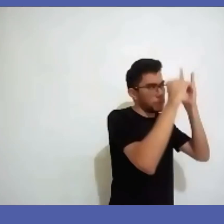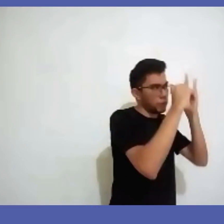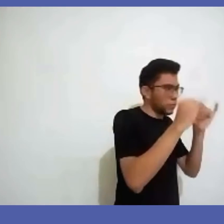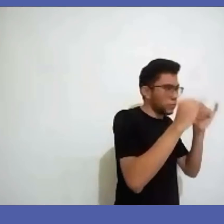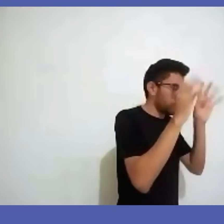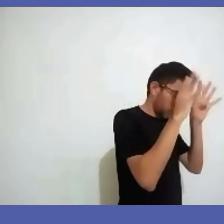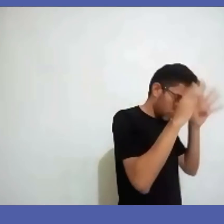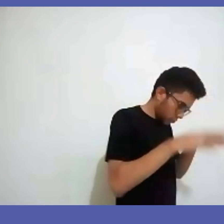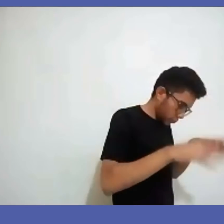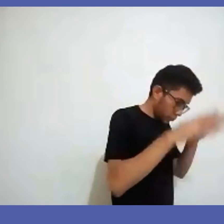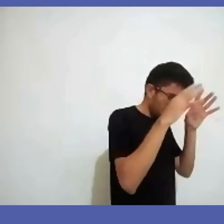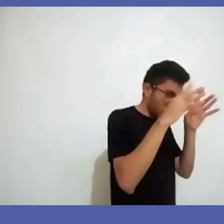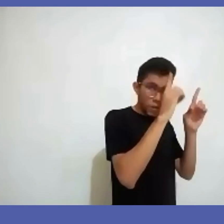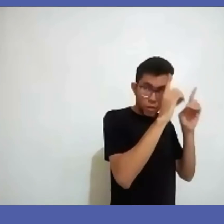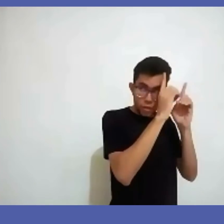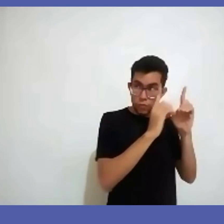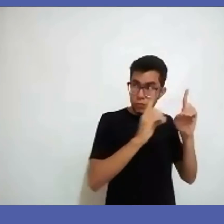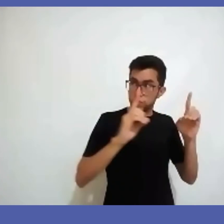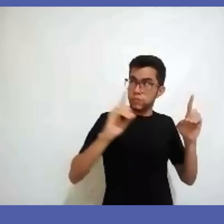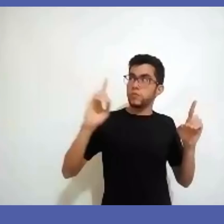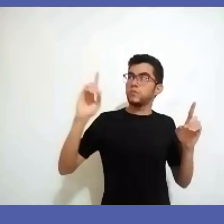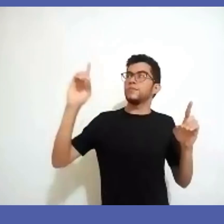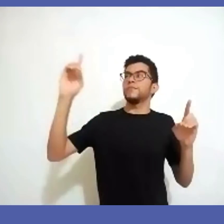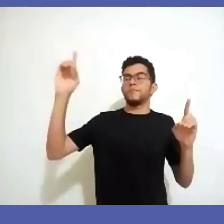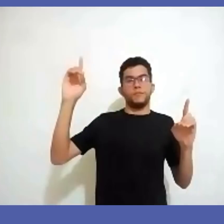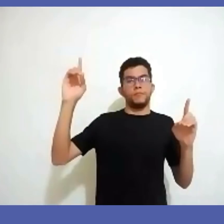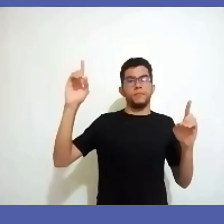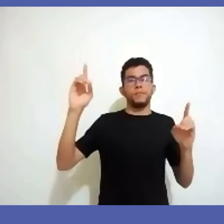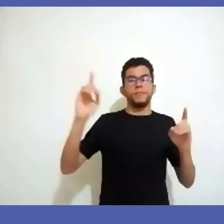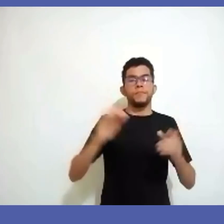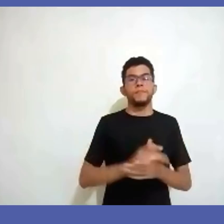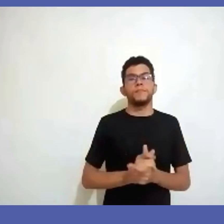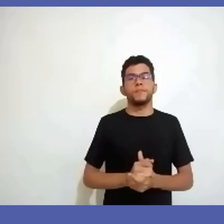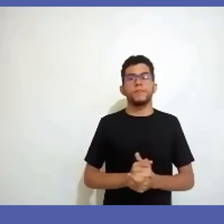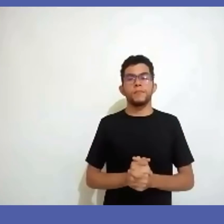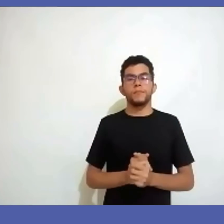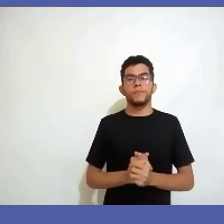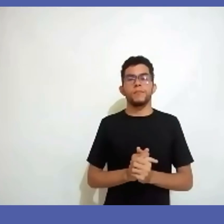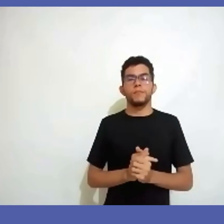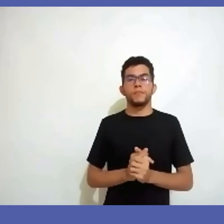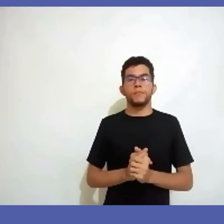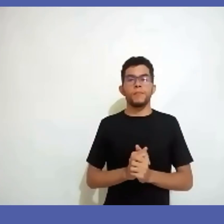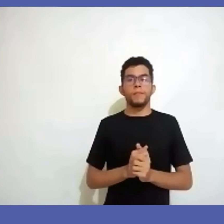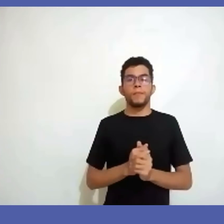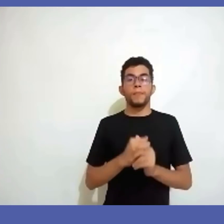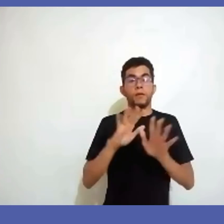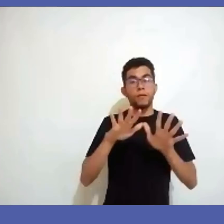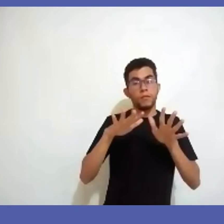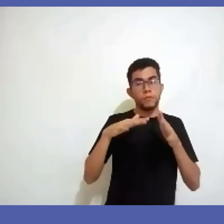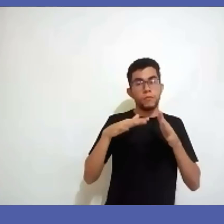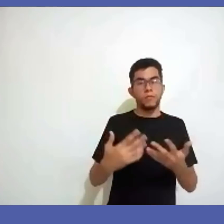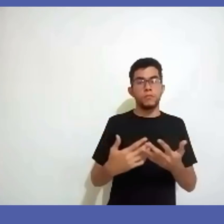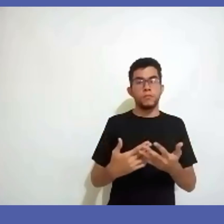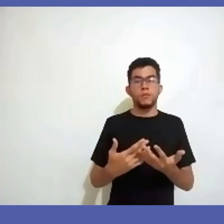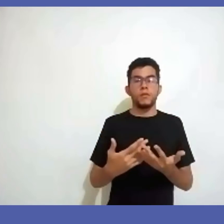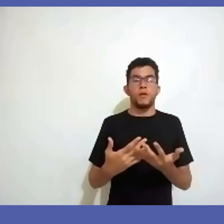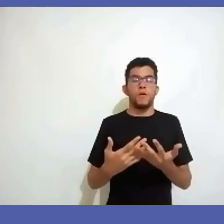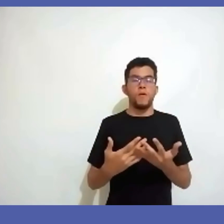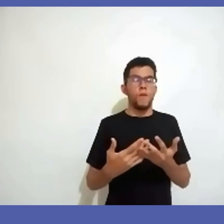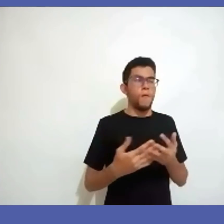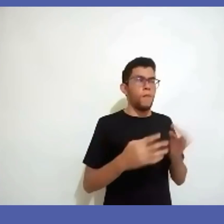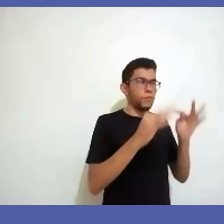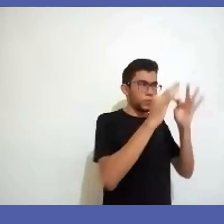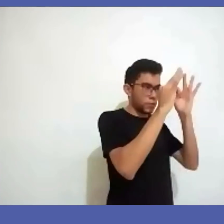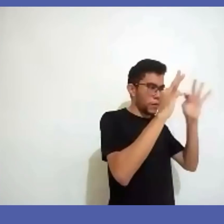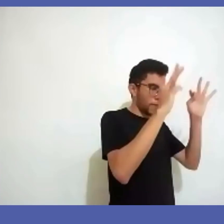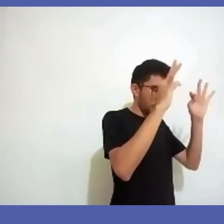essa glória ficou sobre o Monte das Oliveiras, o monte a leste do templo. E é